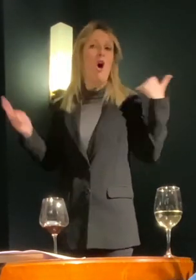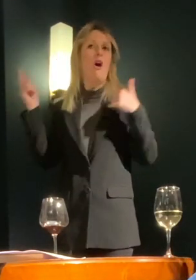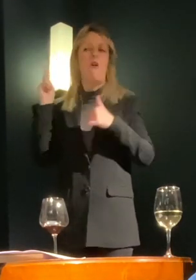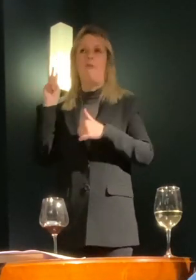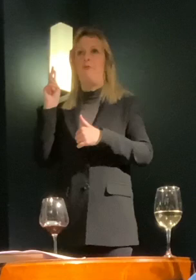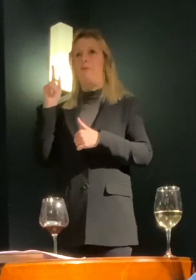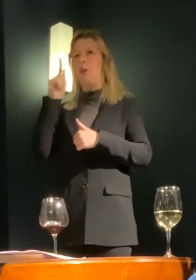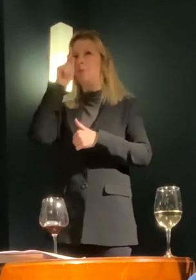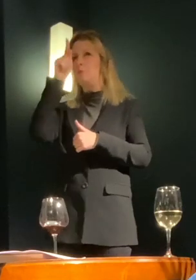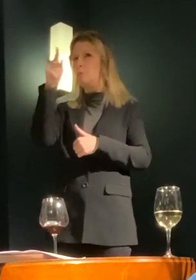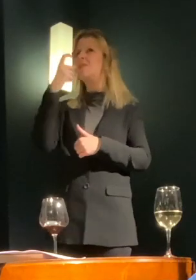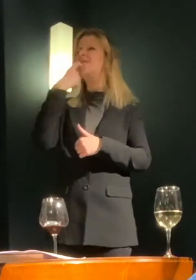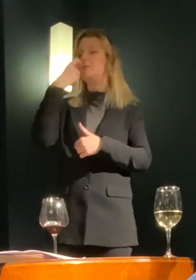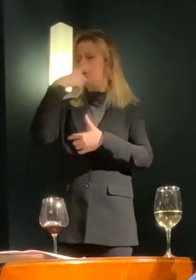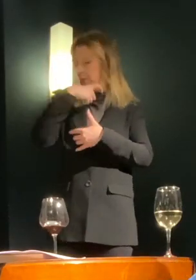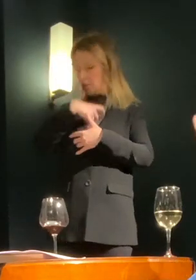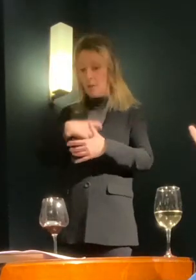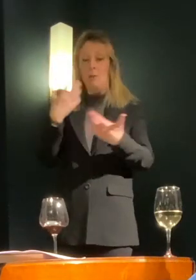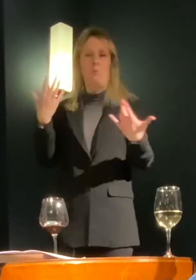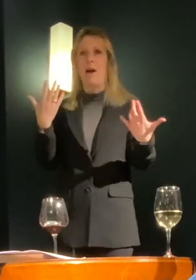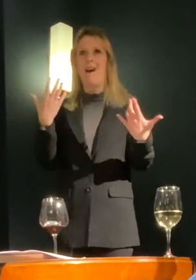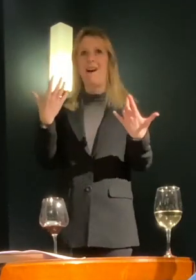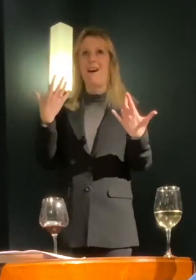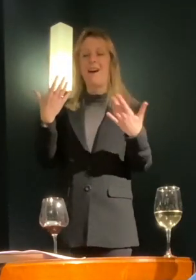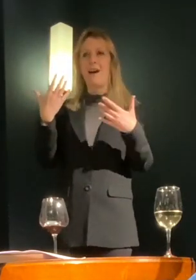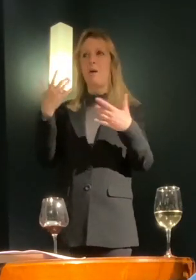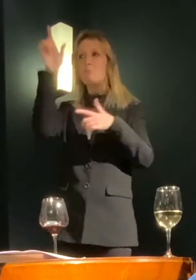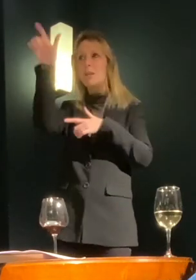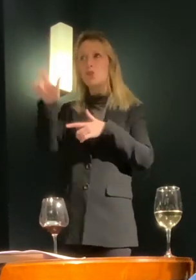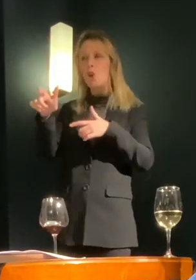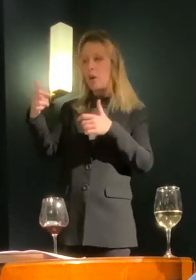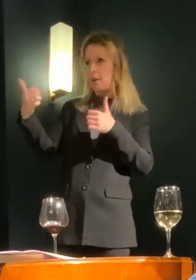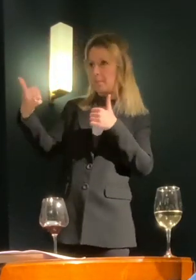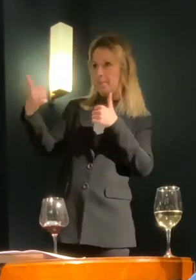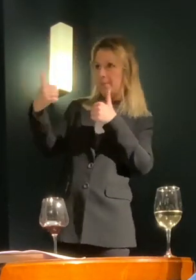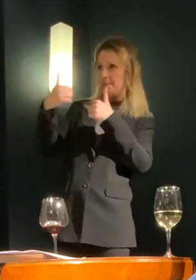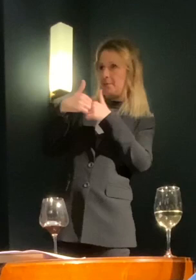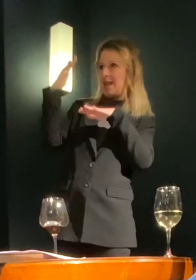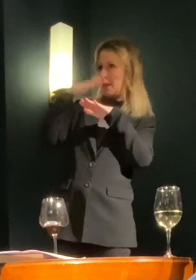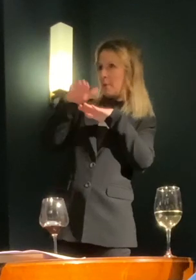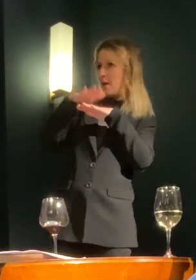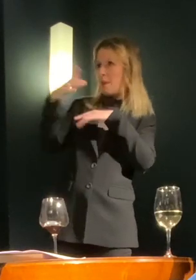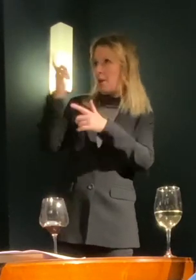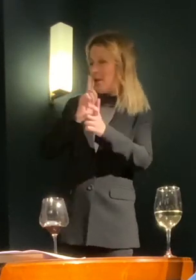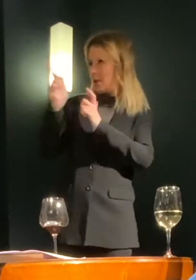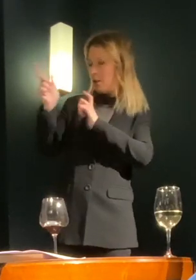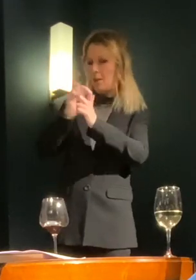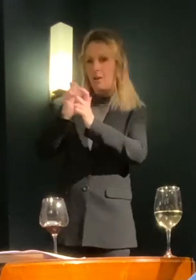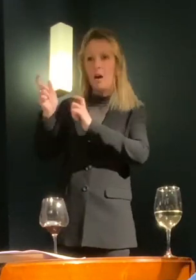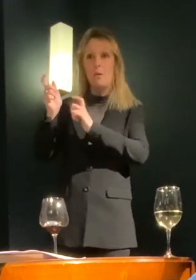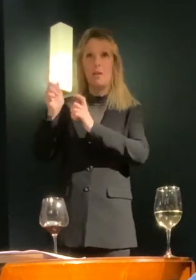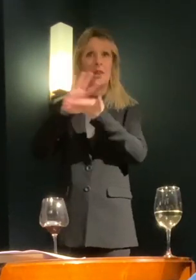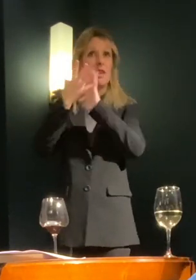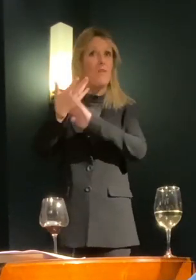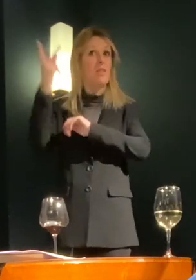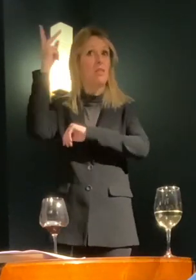che poi queste identità prendono vita, perché poi le persone che sperimentano queste identità cominciano ovviamente a trattarle come personaggi reali,